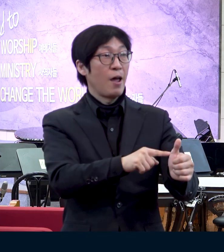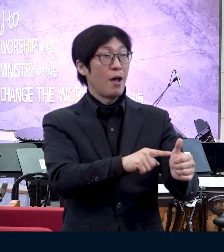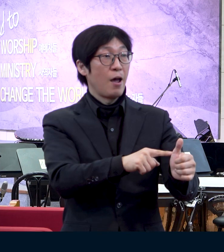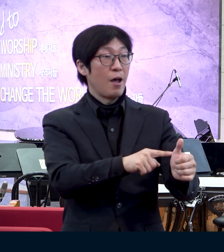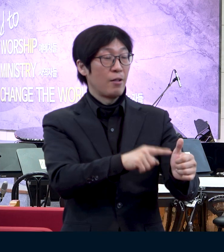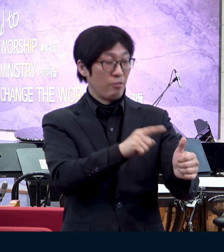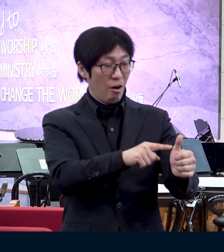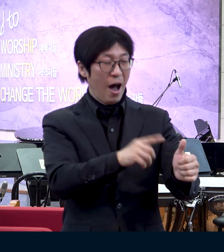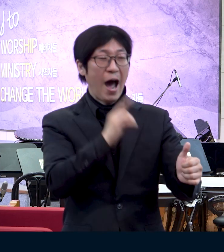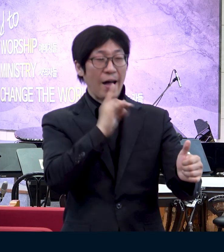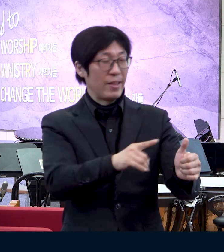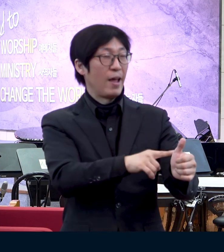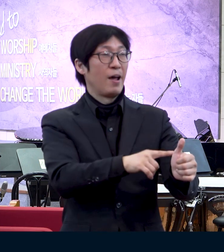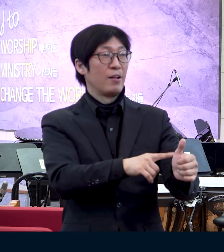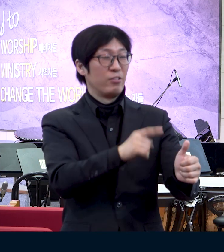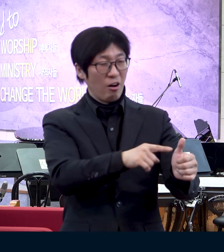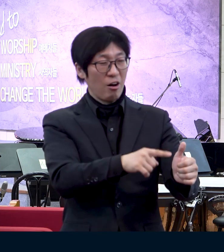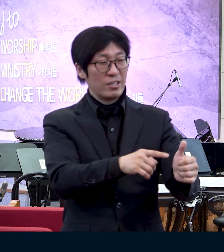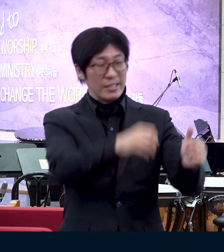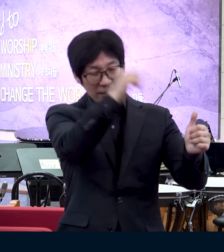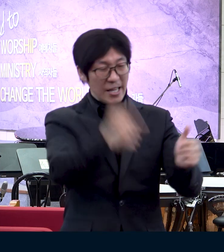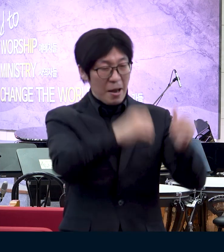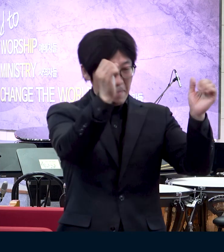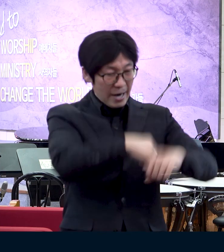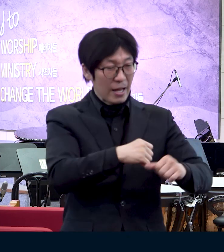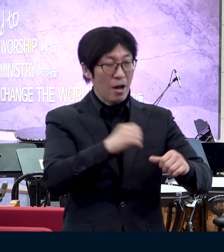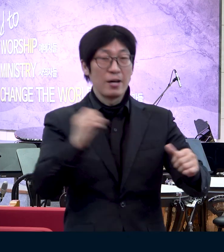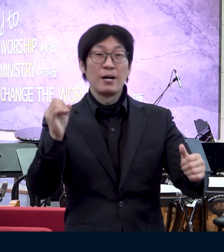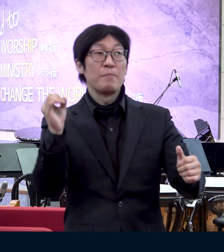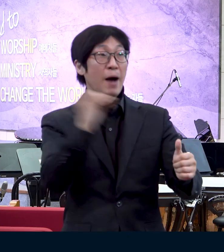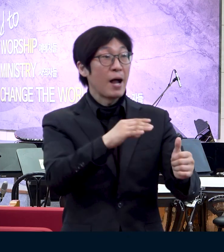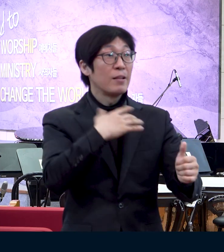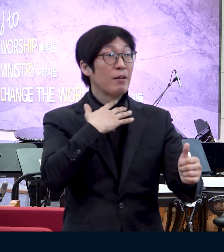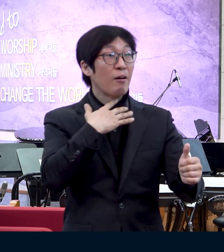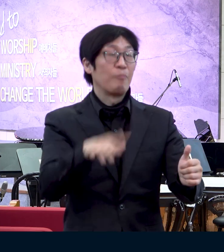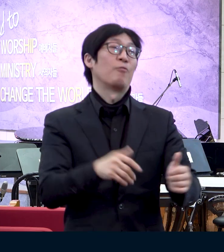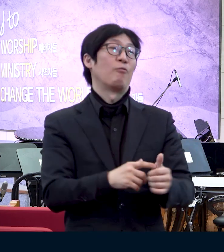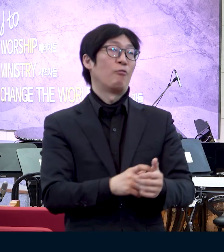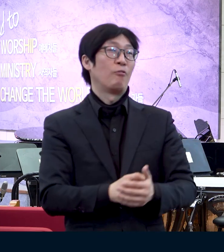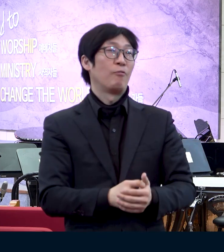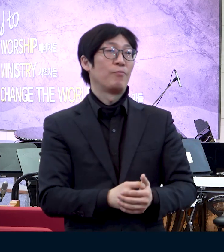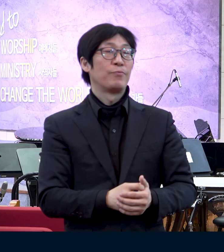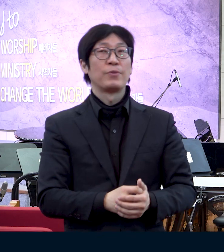그러니까 너는 안 돼, 너 같은 거는 끝났어, 이런 말씀 안 하셨다는 거예요.